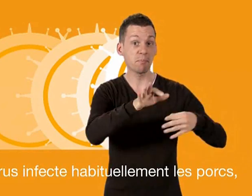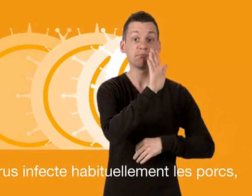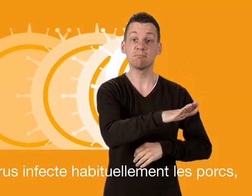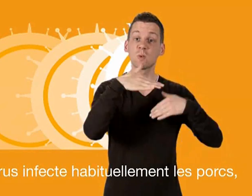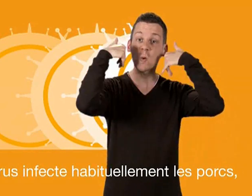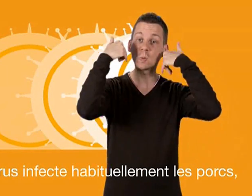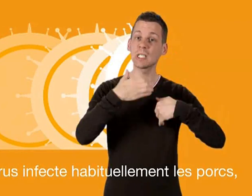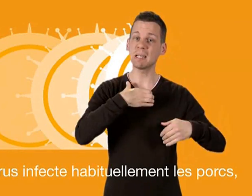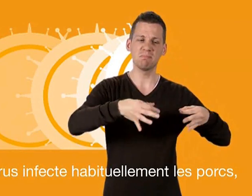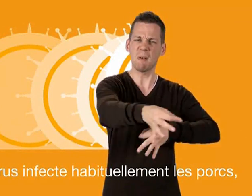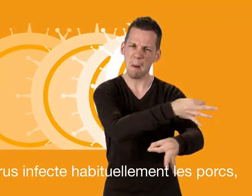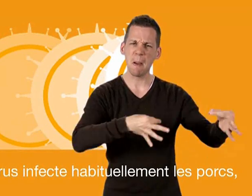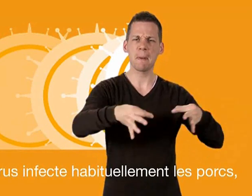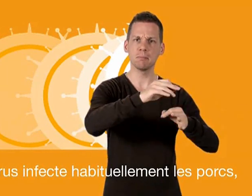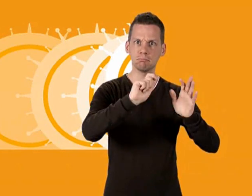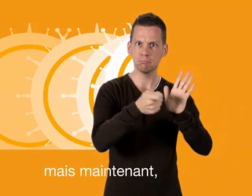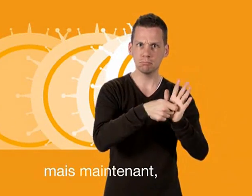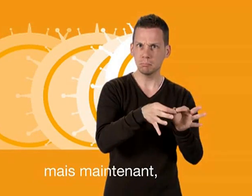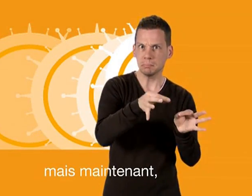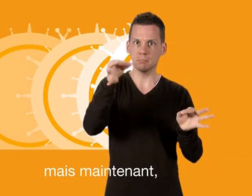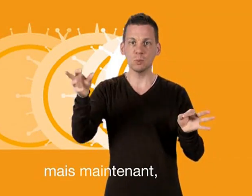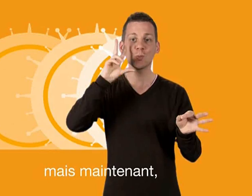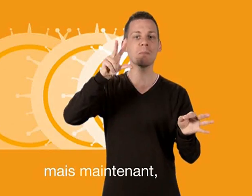mais maintenant, il se transmet d'homme à homme.